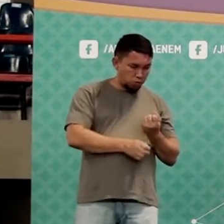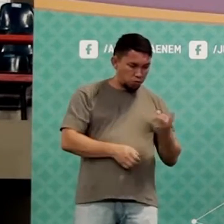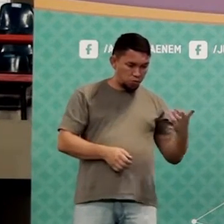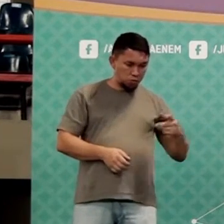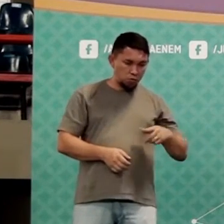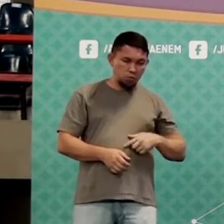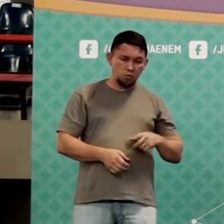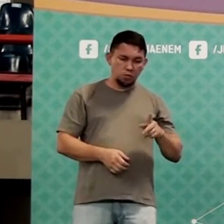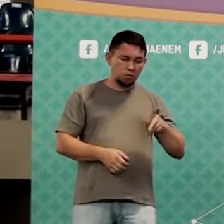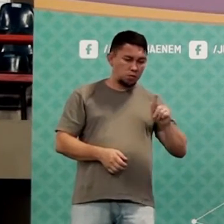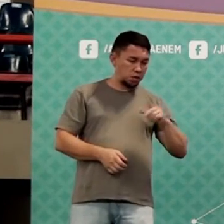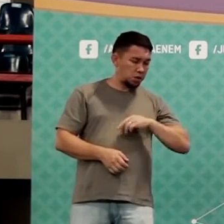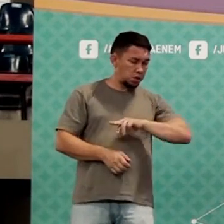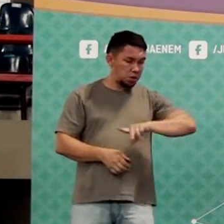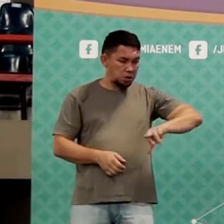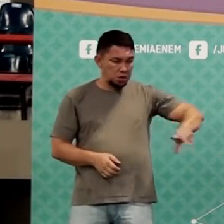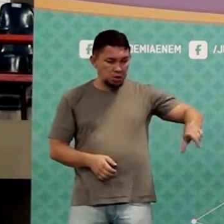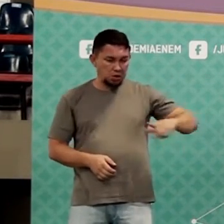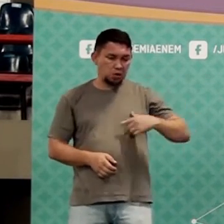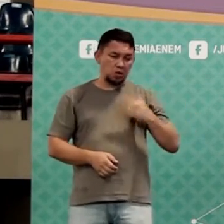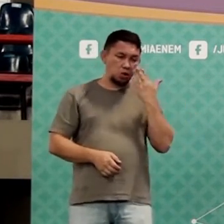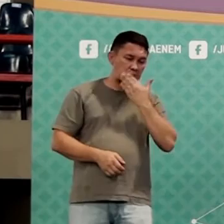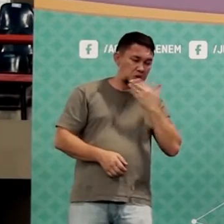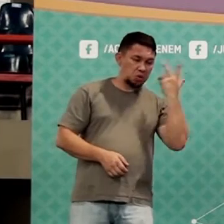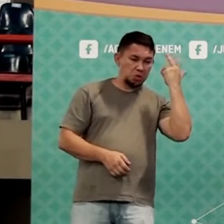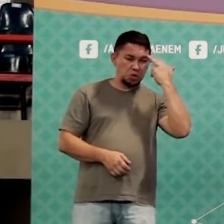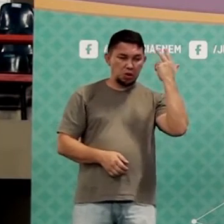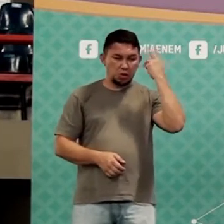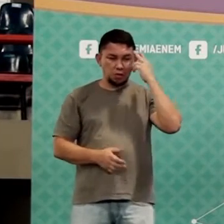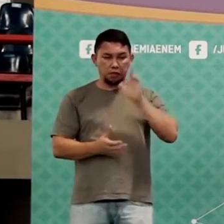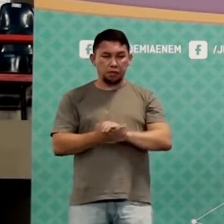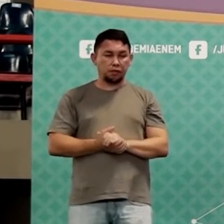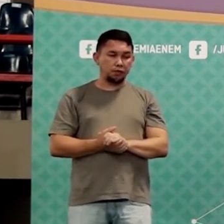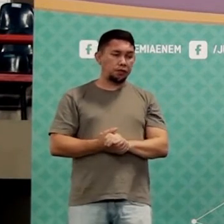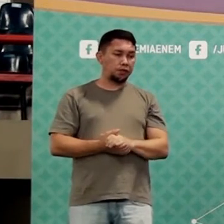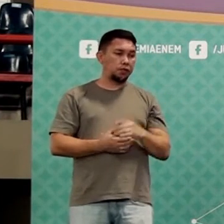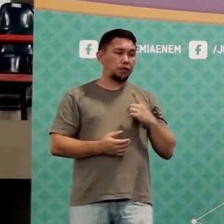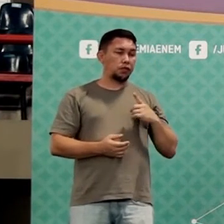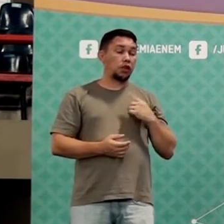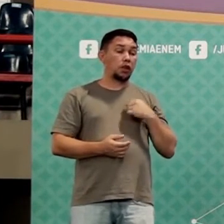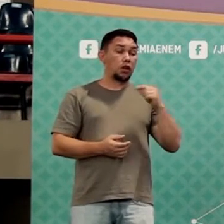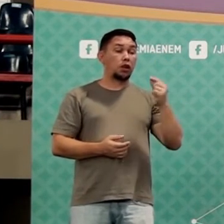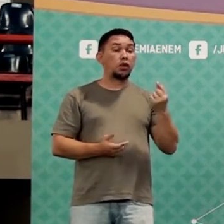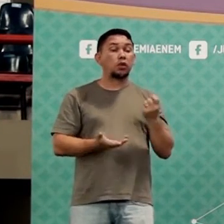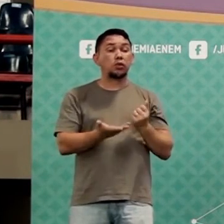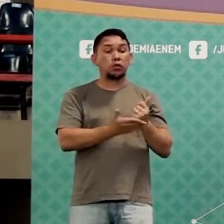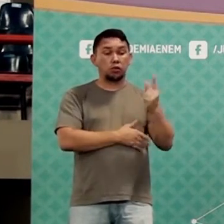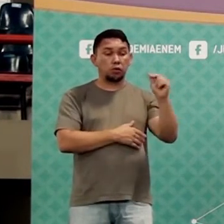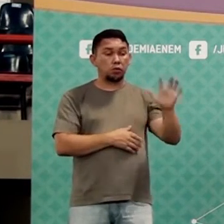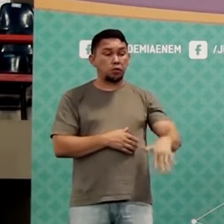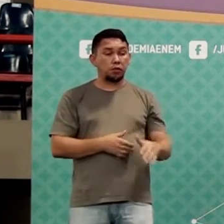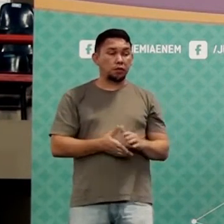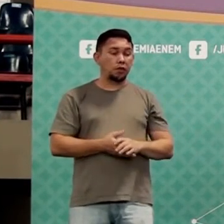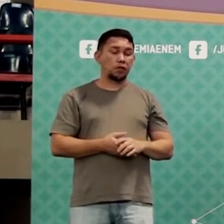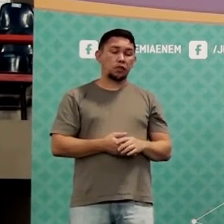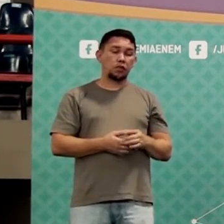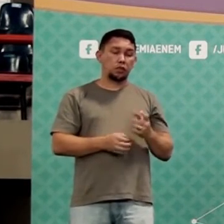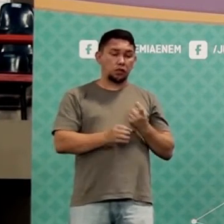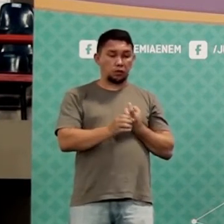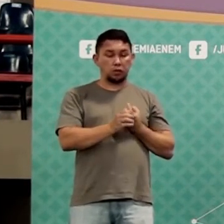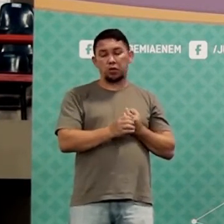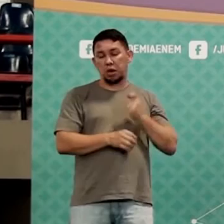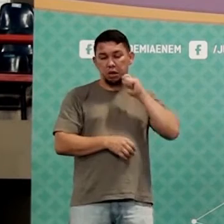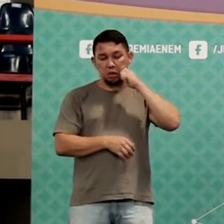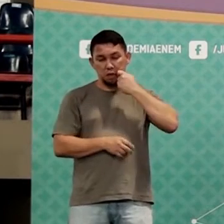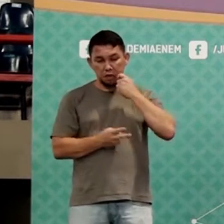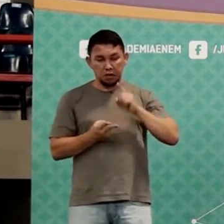da doce, da normal. Beleza? O cara chega aqui, coco é barato? É barato. Caju é